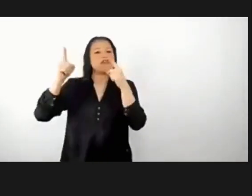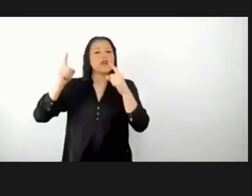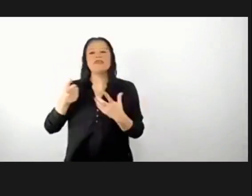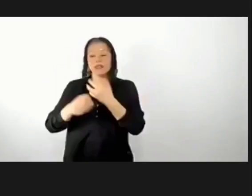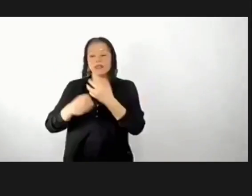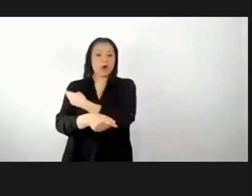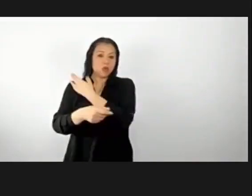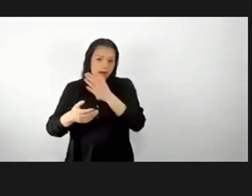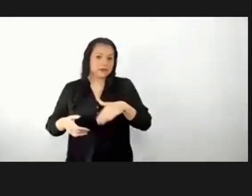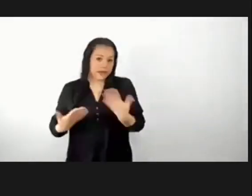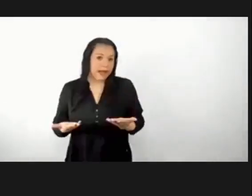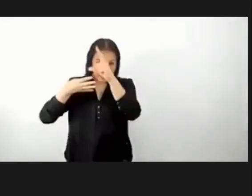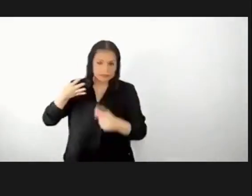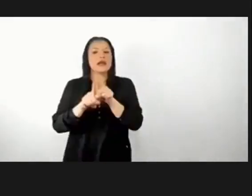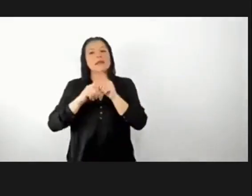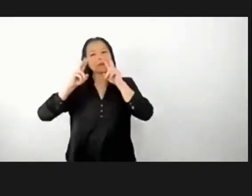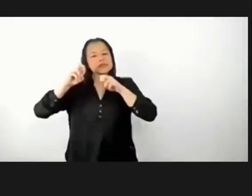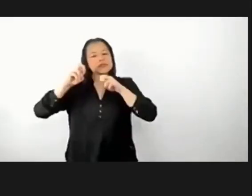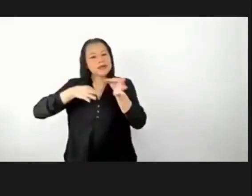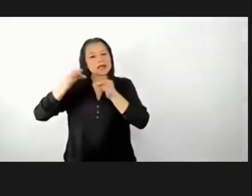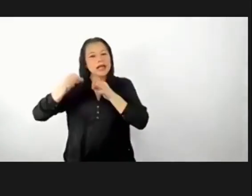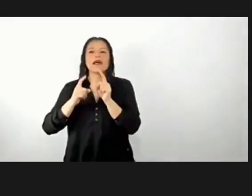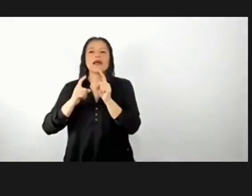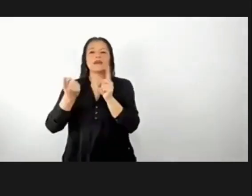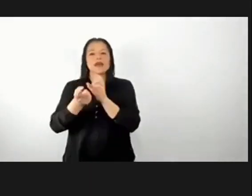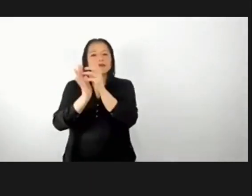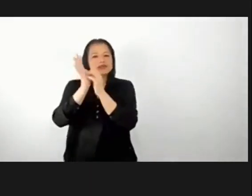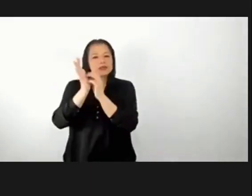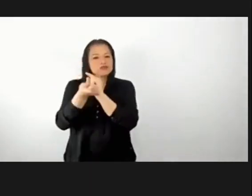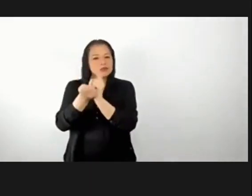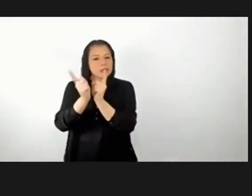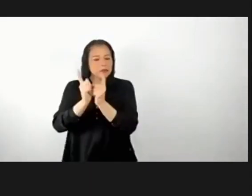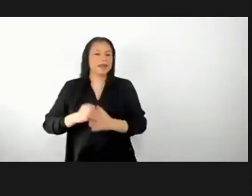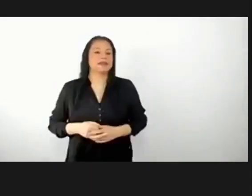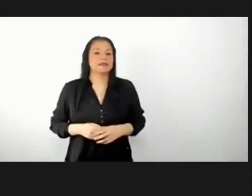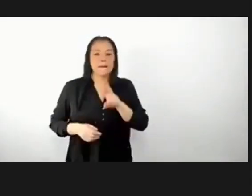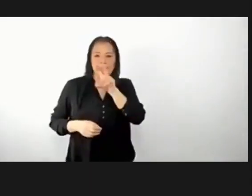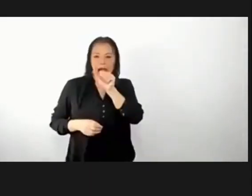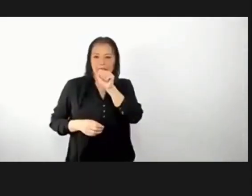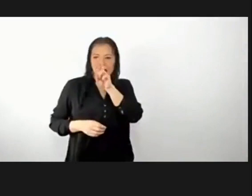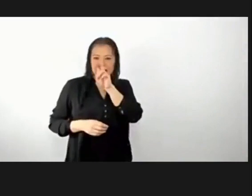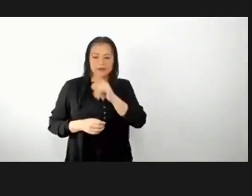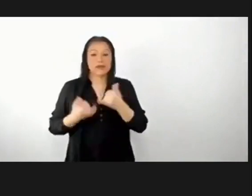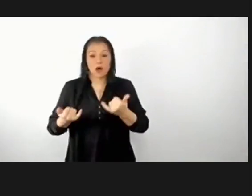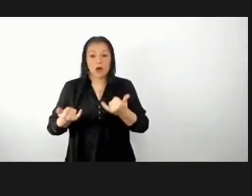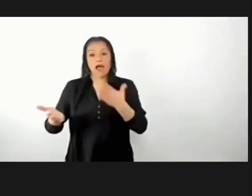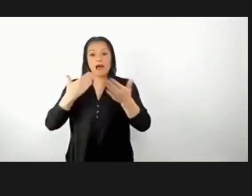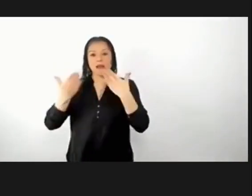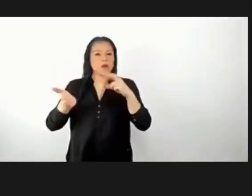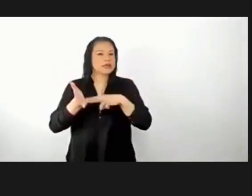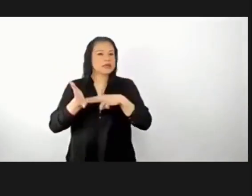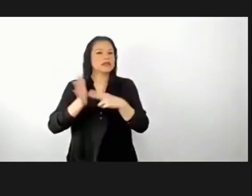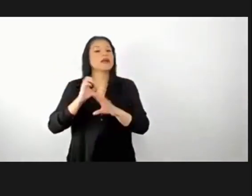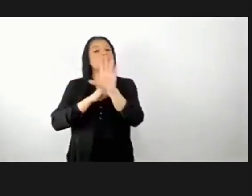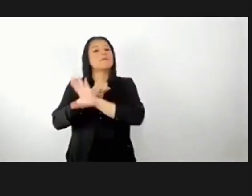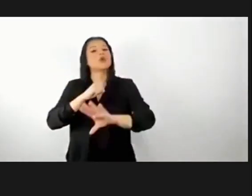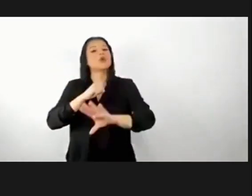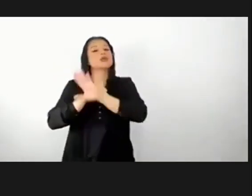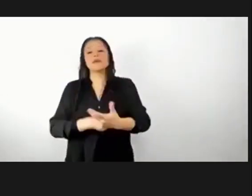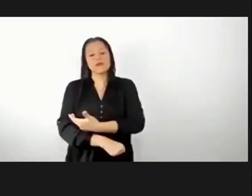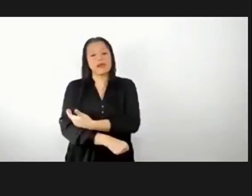y ya hemos revisado las variantes. Muy bien. Hablemos ahora de lo que significa la protección de